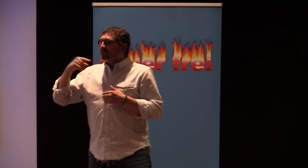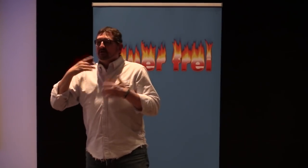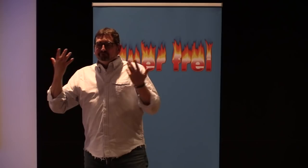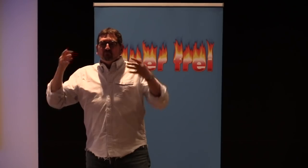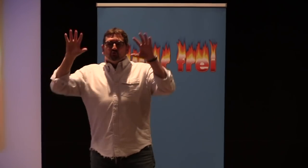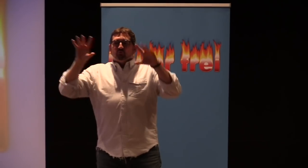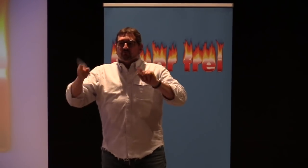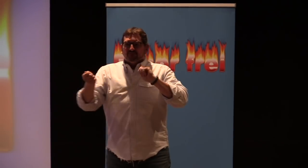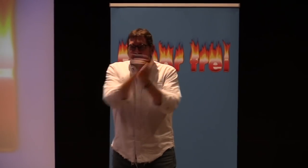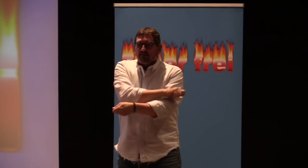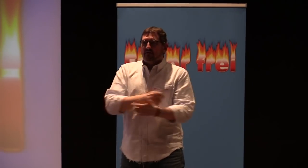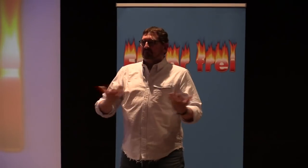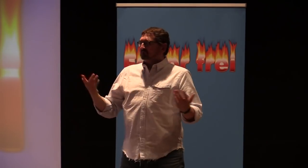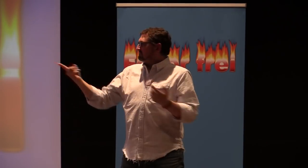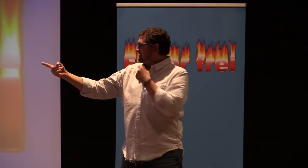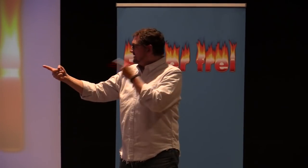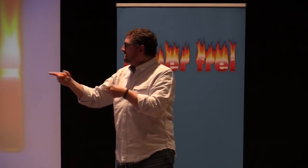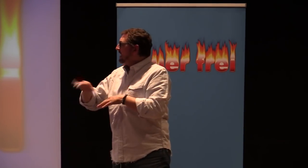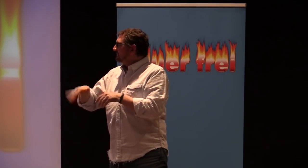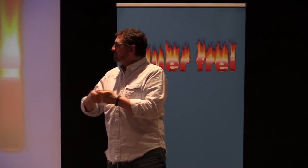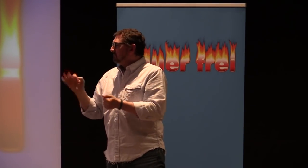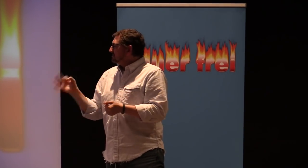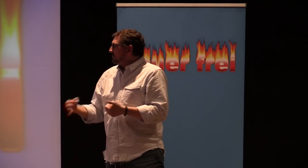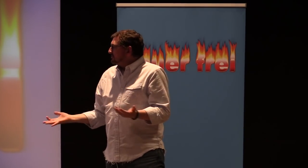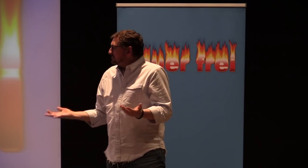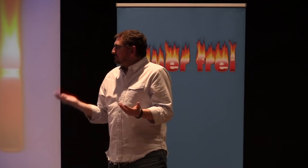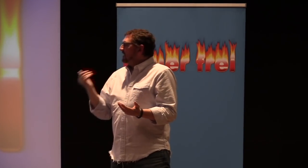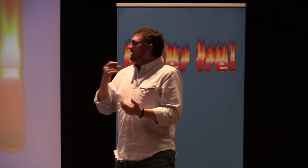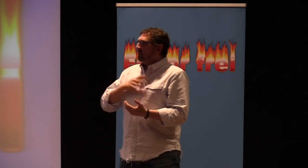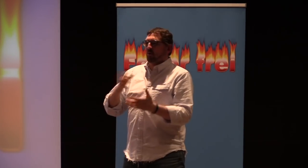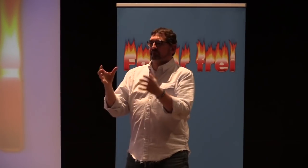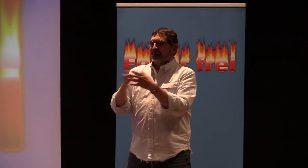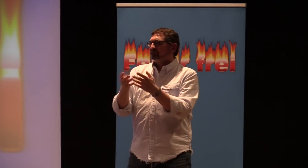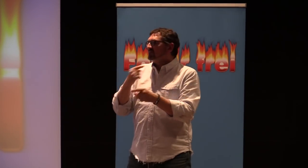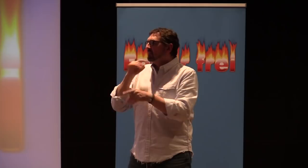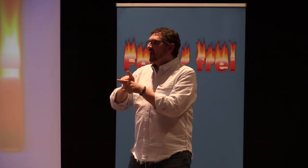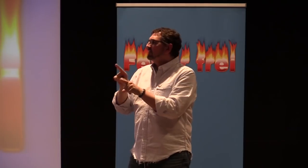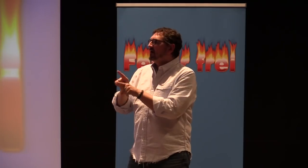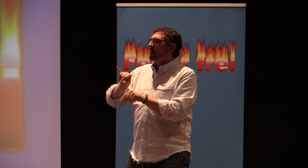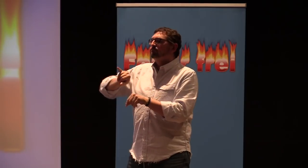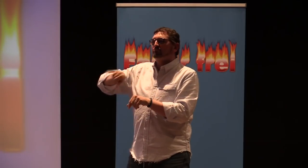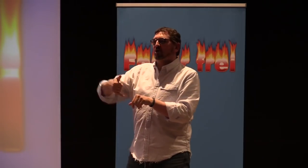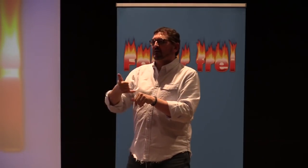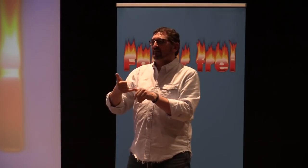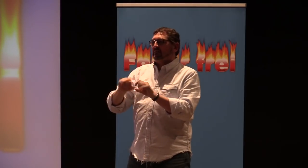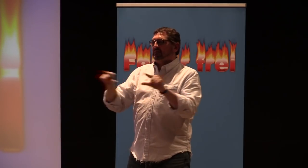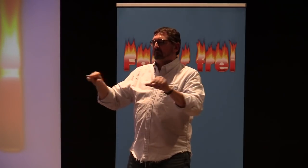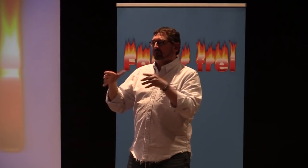Vielen Dank. Also nochmal zusammenfassend, Strukturen müssen geändert werden, müssen verändert werden. Und dass